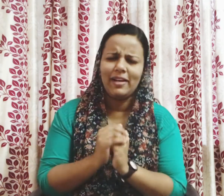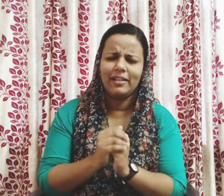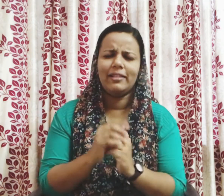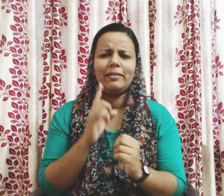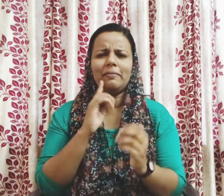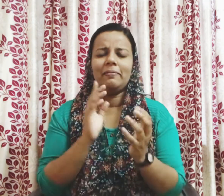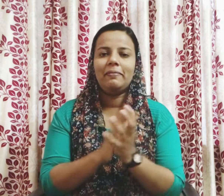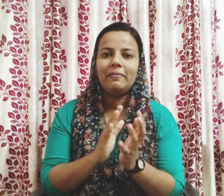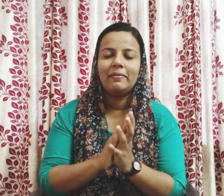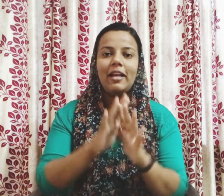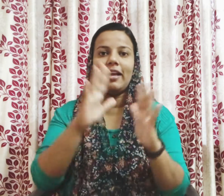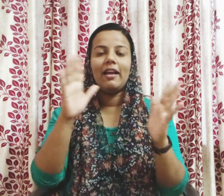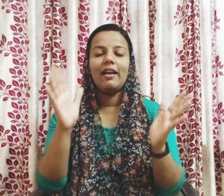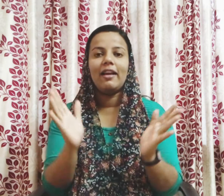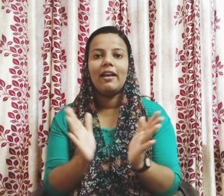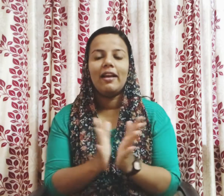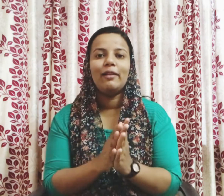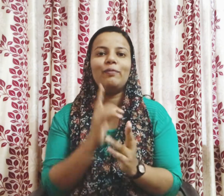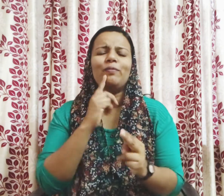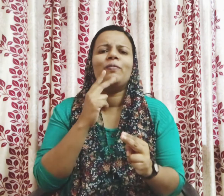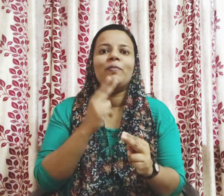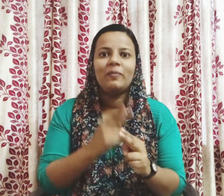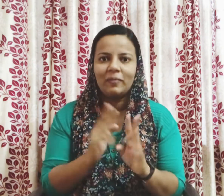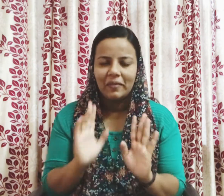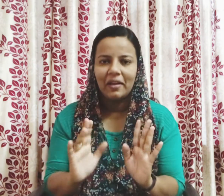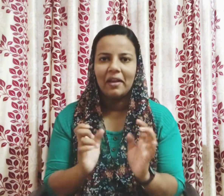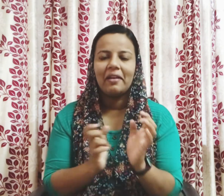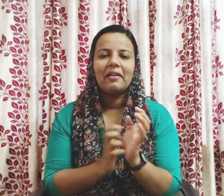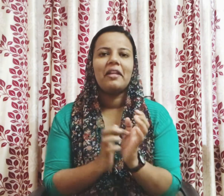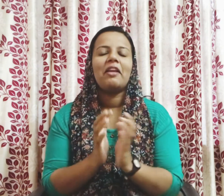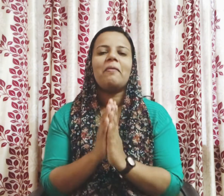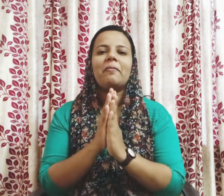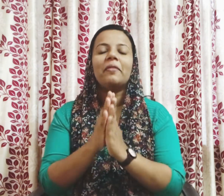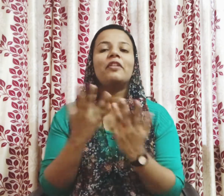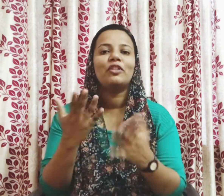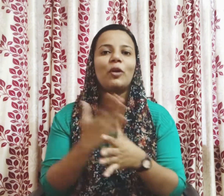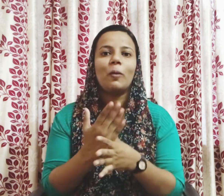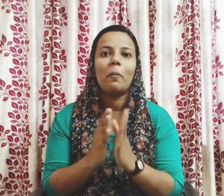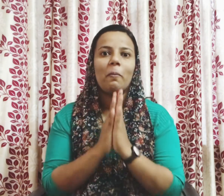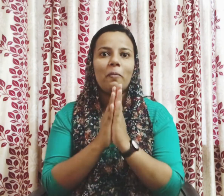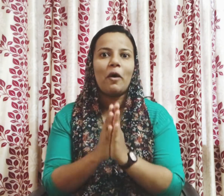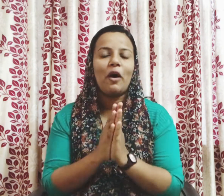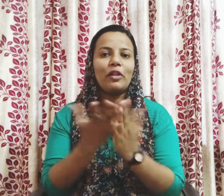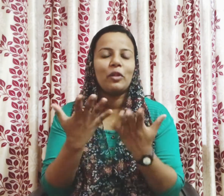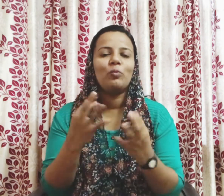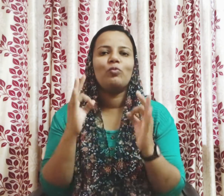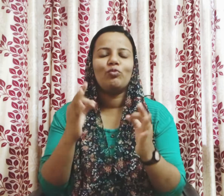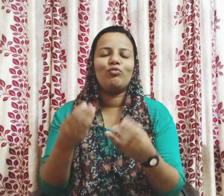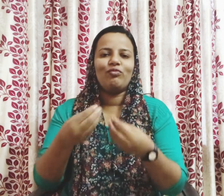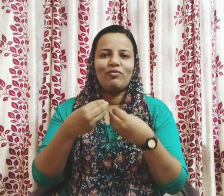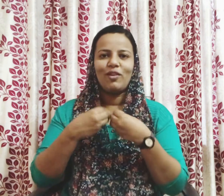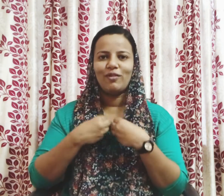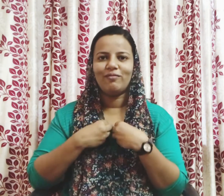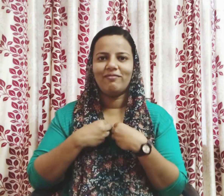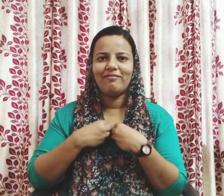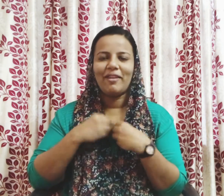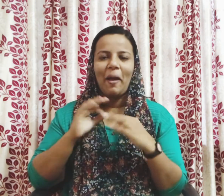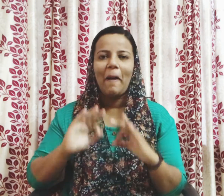വറീസ് ദൈവകരങ്ങളിൽ വെച്ചു കർത്താവിന് പറയാനുള്ള നമുക്കും കേട്ട് കഴിയുമ്പോൾ കർത്താവിൽ നിന്ന് നമ്മൾ പ്രാപിക്കുക ചെയ്യുന്നത്. അപ്പോൾ എന്താ സംഭവിക്കുന്നത്,